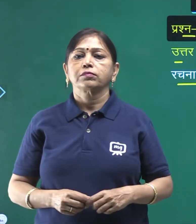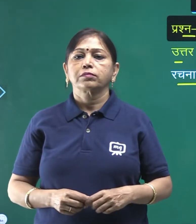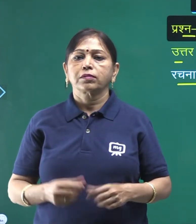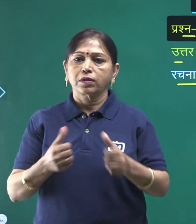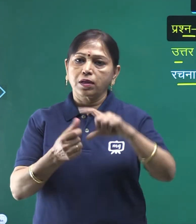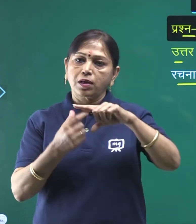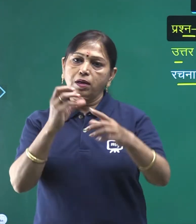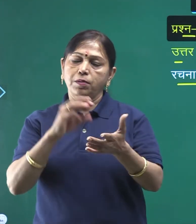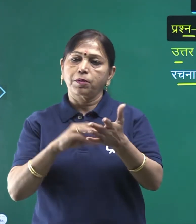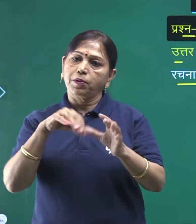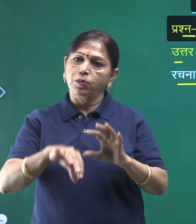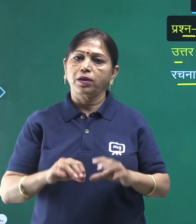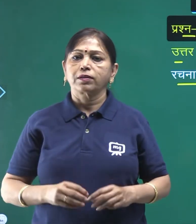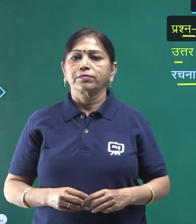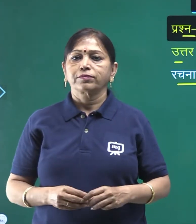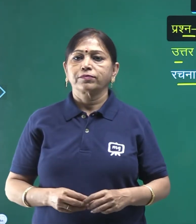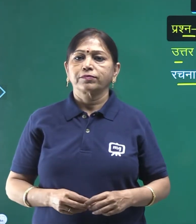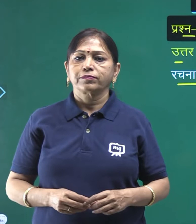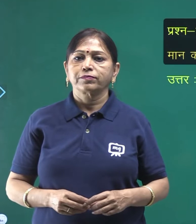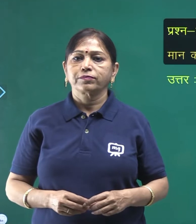परमाणु है।